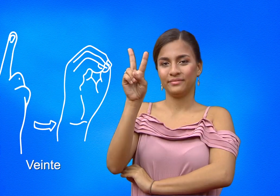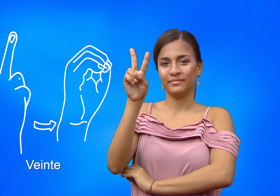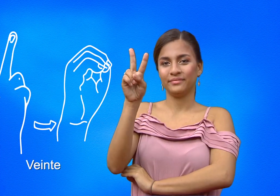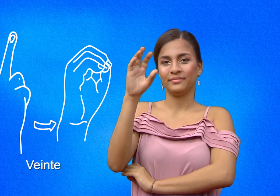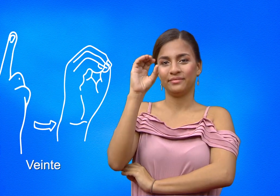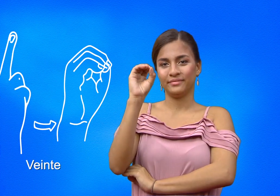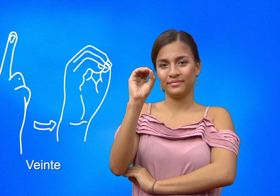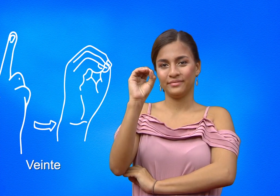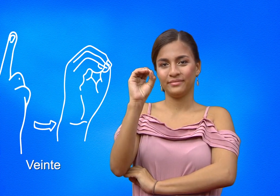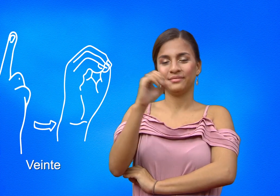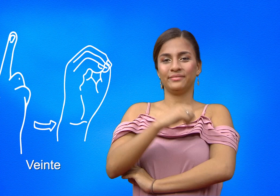20